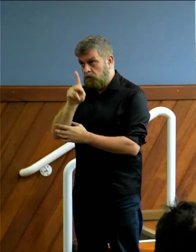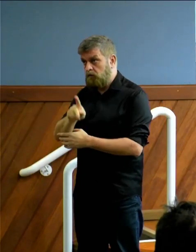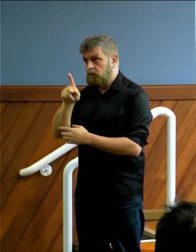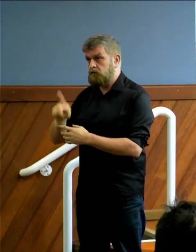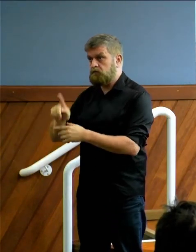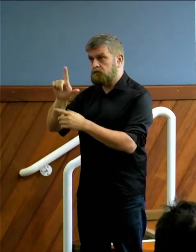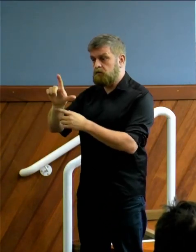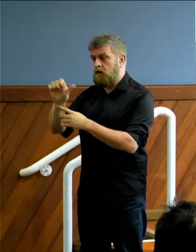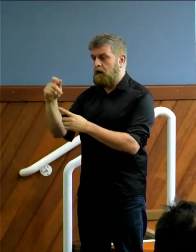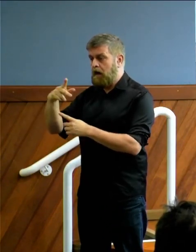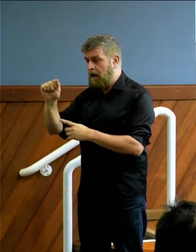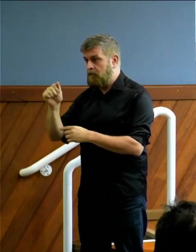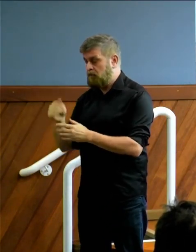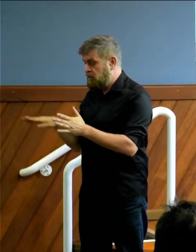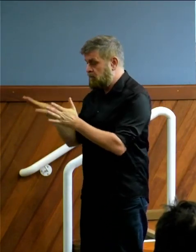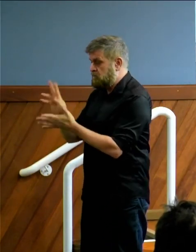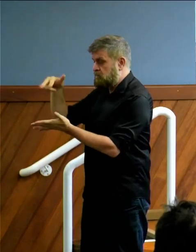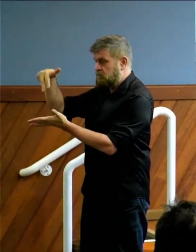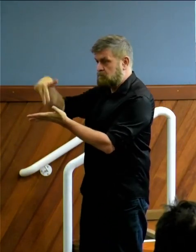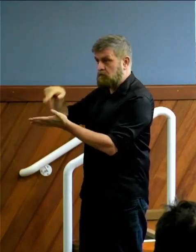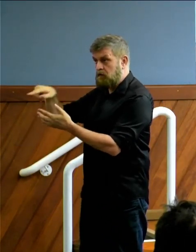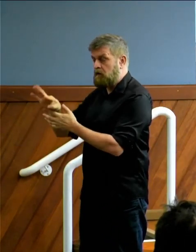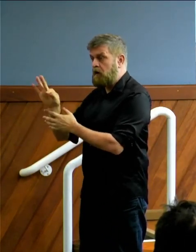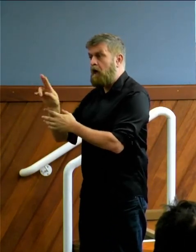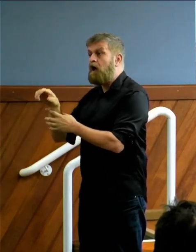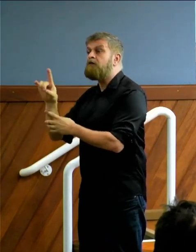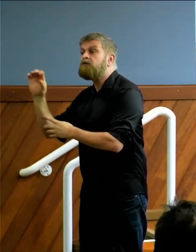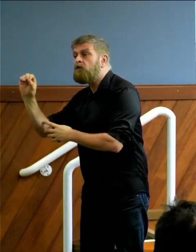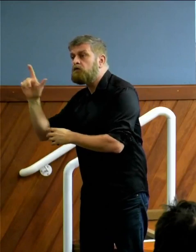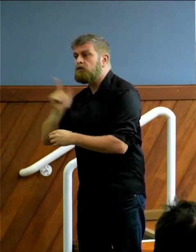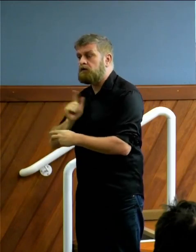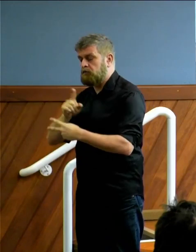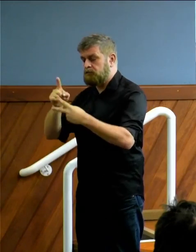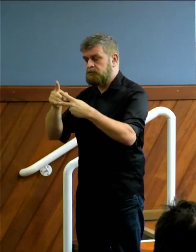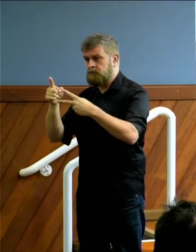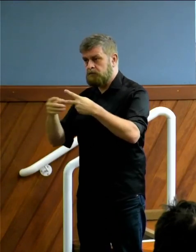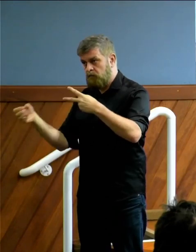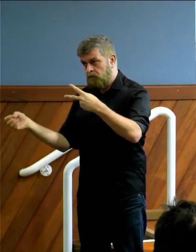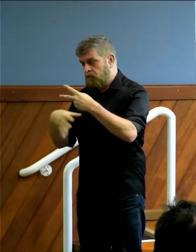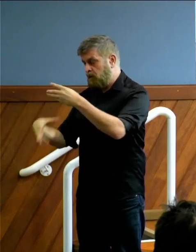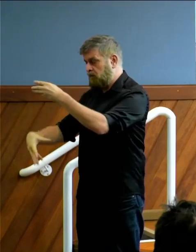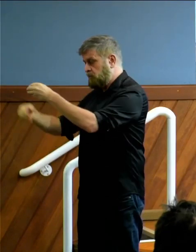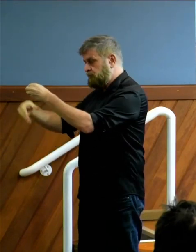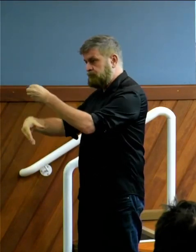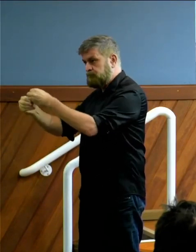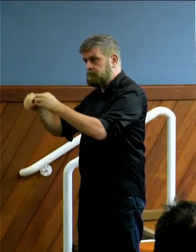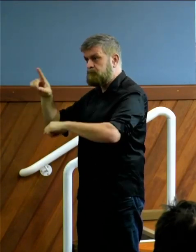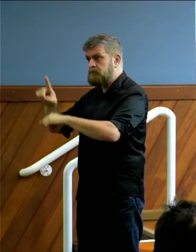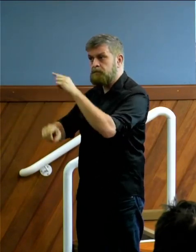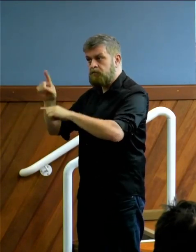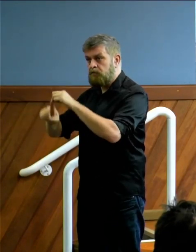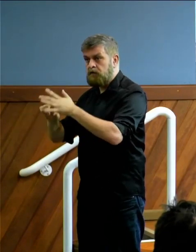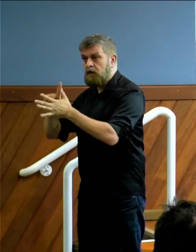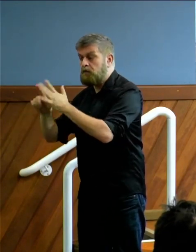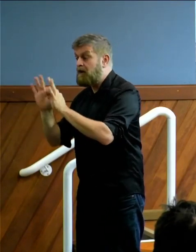nós já tivemos, desde quando ele entrou e ele foi chamado de fundo, nós já tivemos dois novos acréscimos de material que vieram